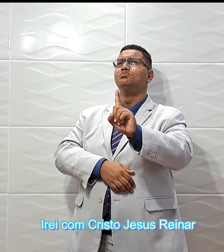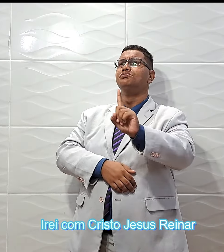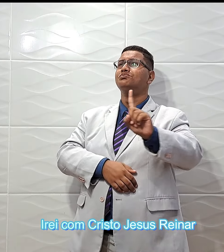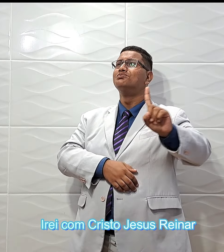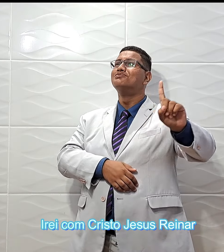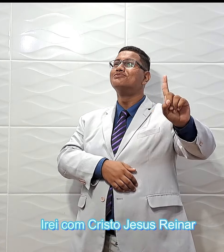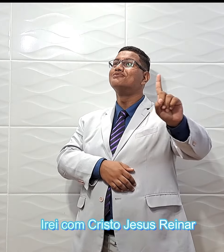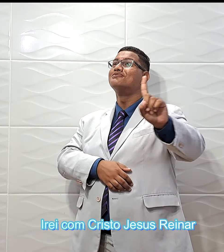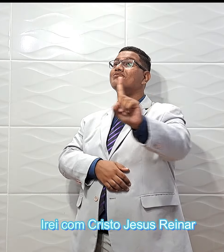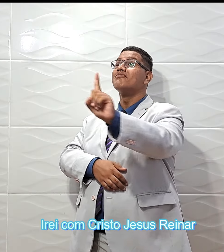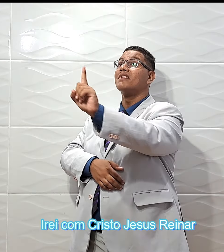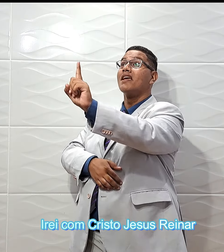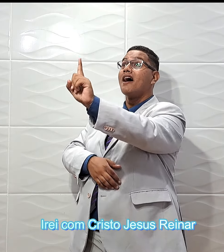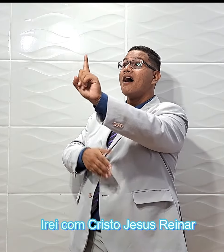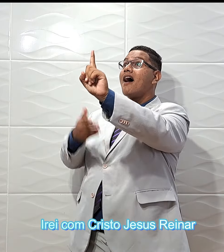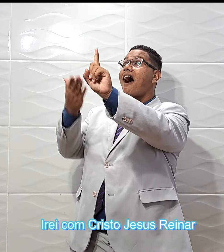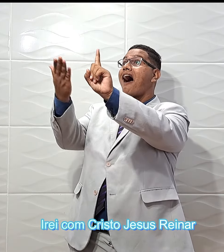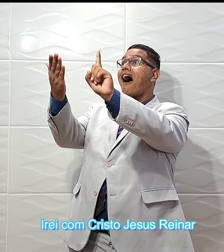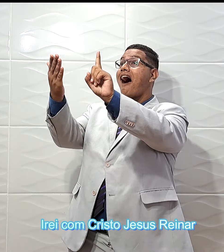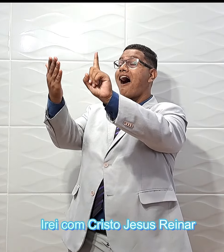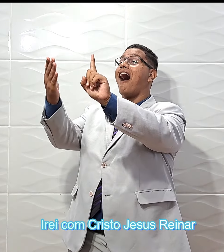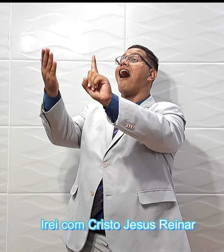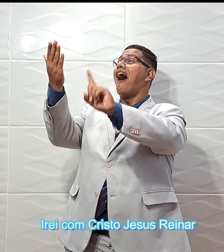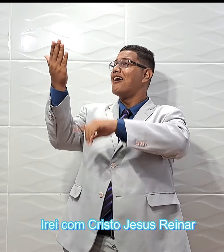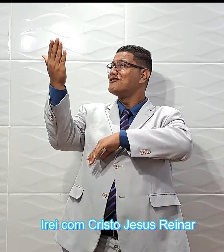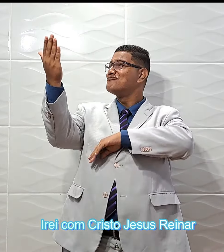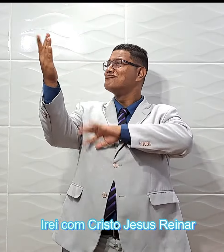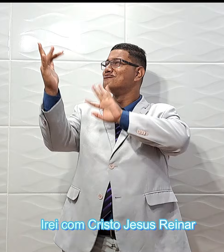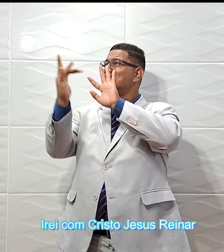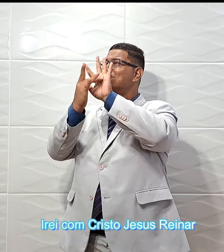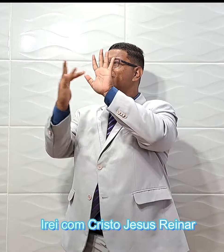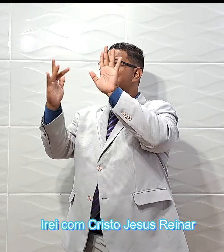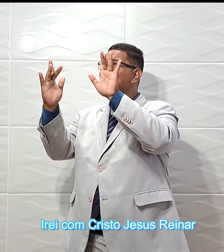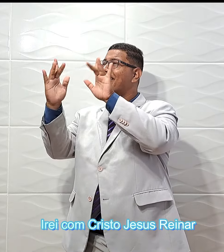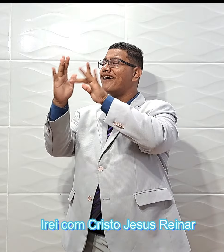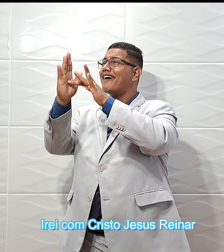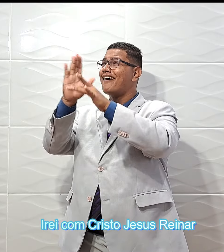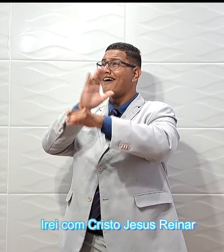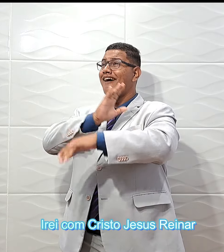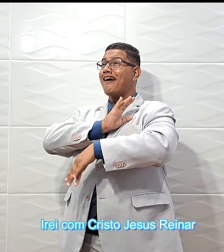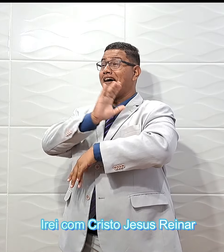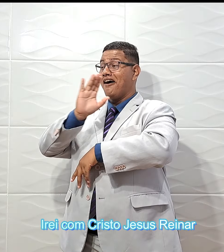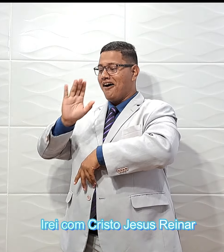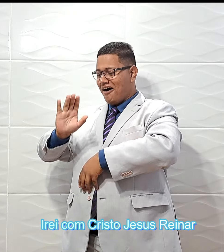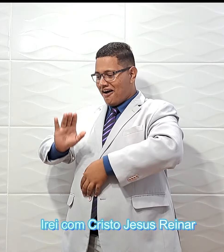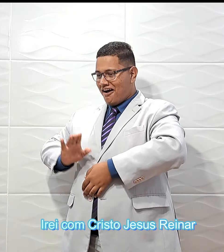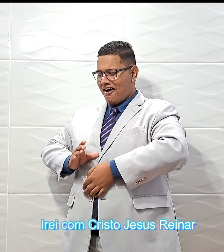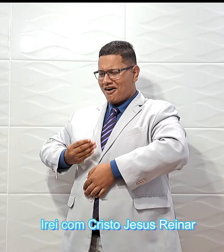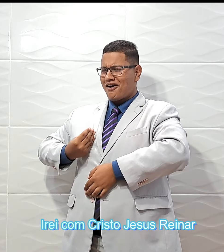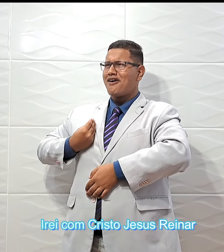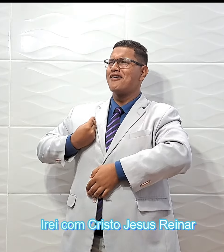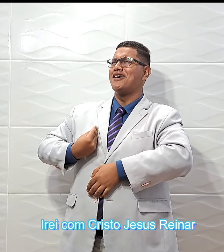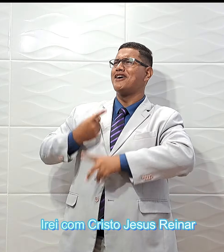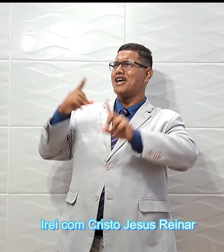Irei com Cristo Jesus, reina